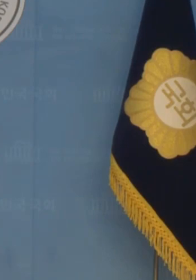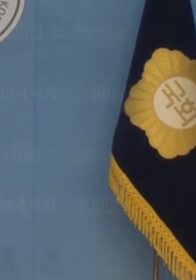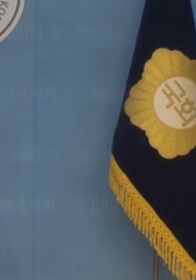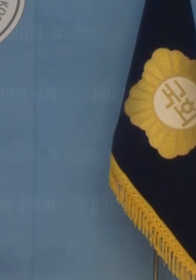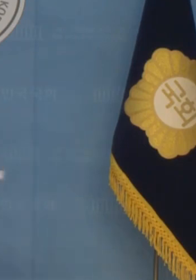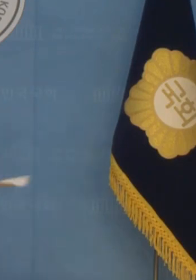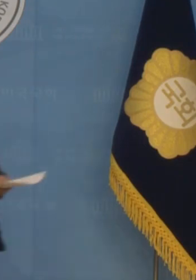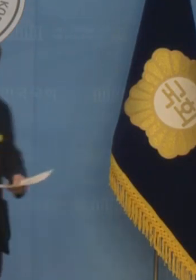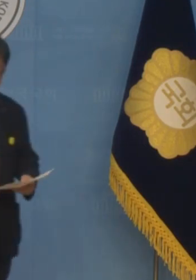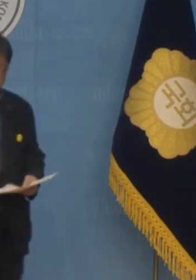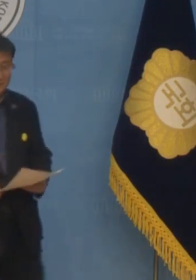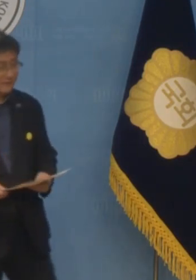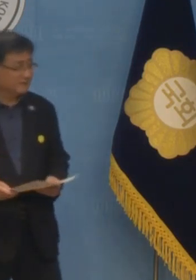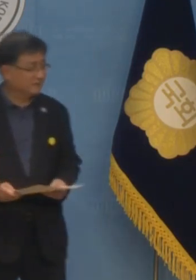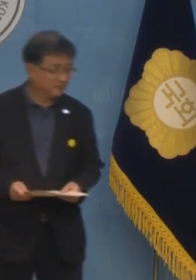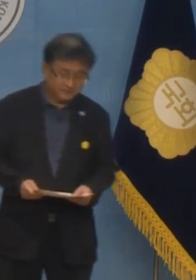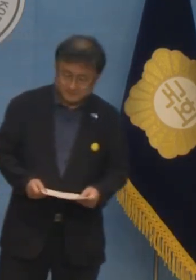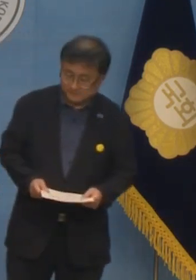오시라고 그래.